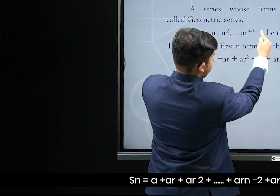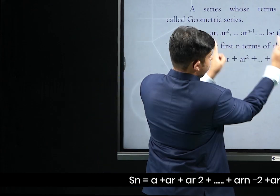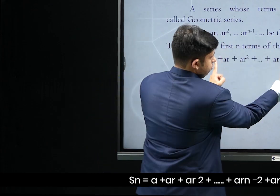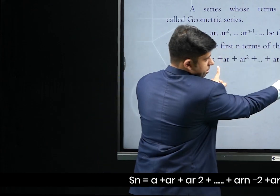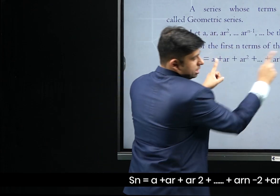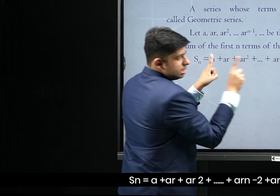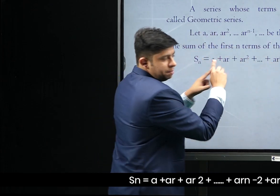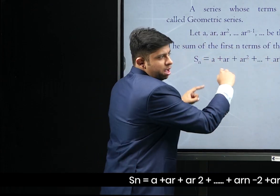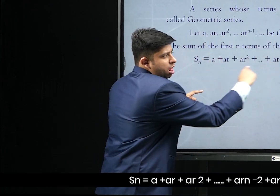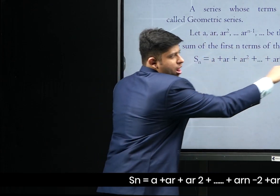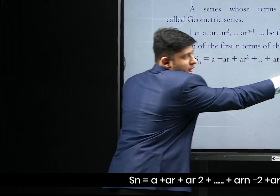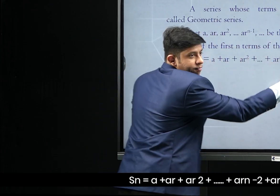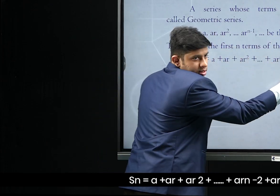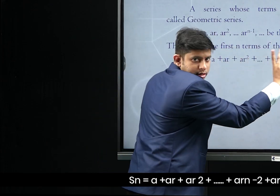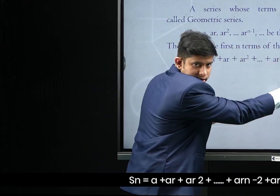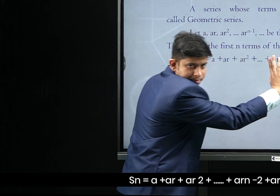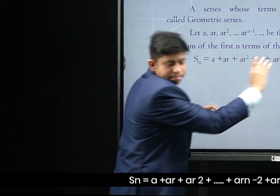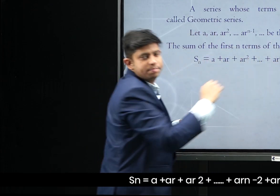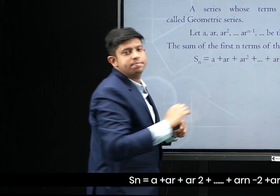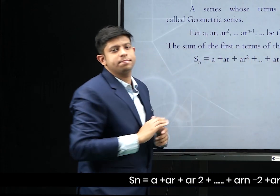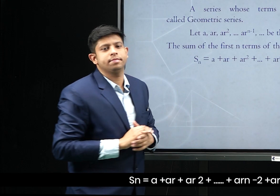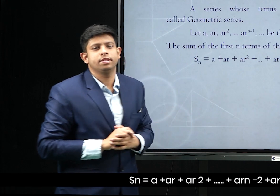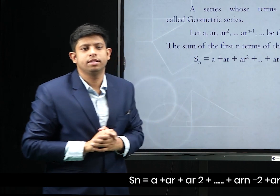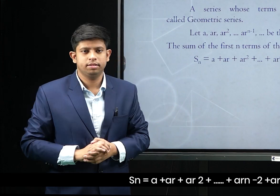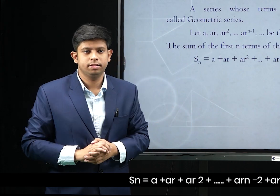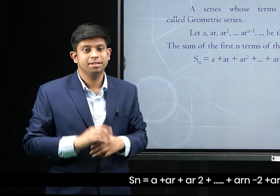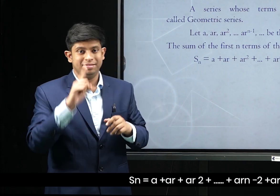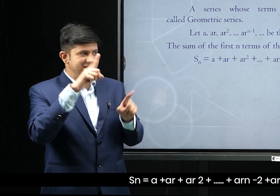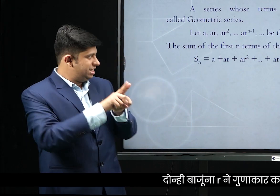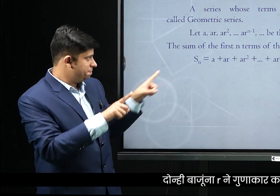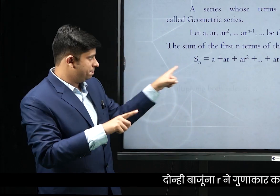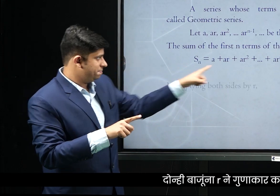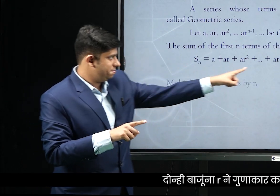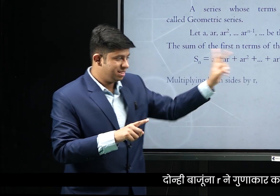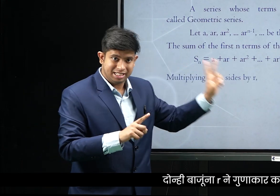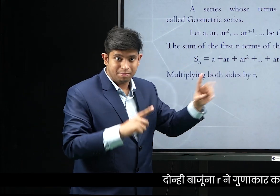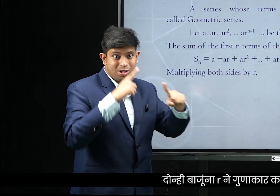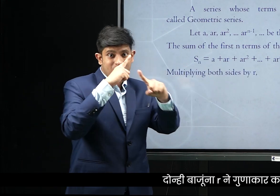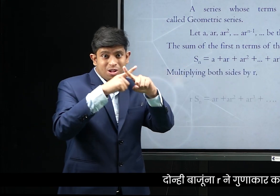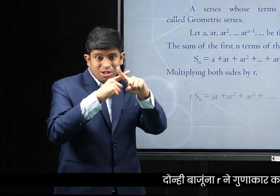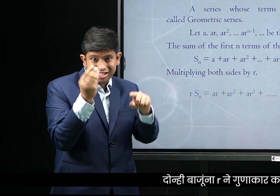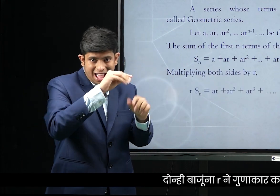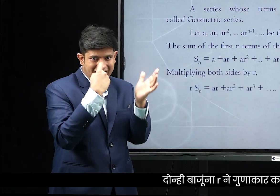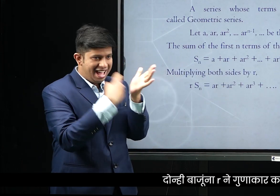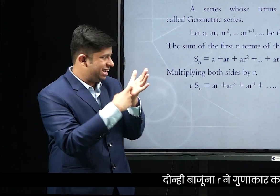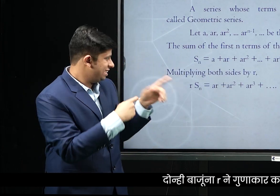n-2 plus AR to the power of n-1 हा पहिला. दोन्ही बाजूंना R ने गुणाकार